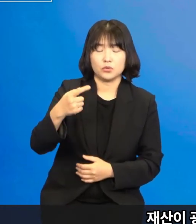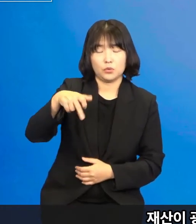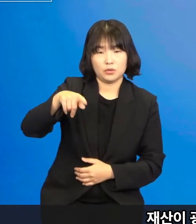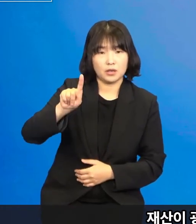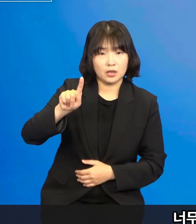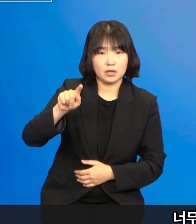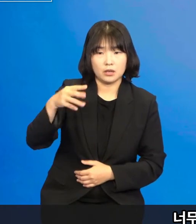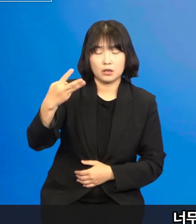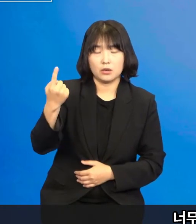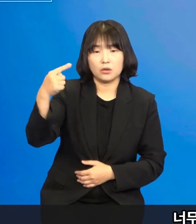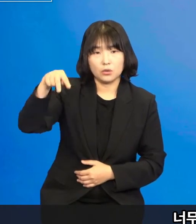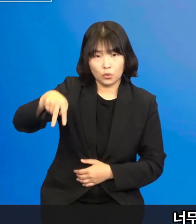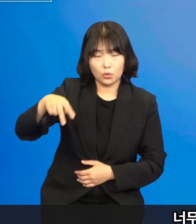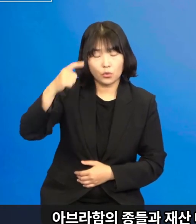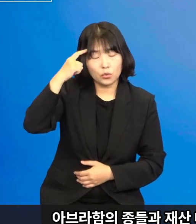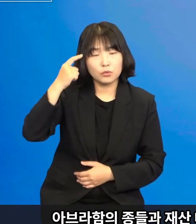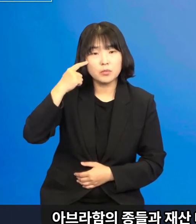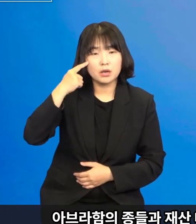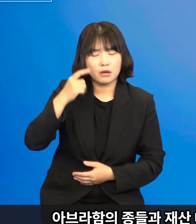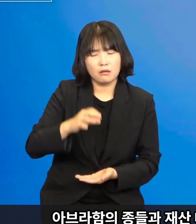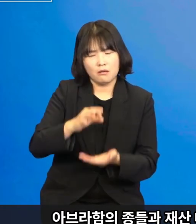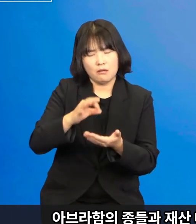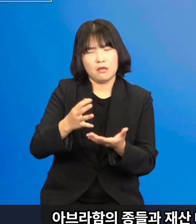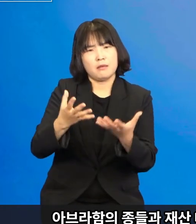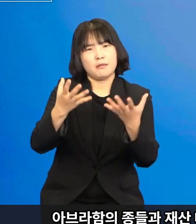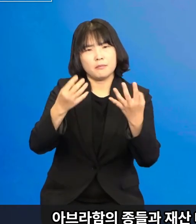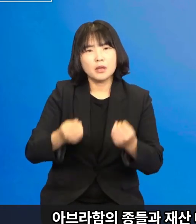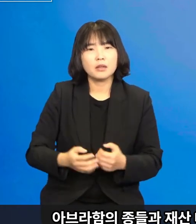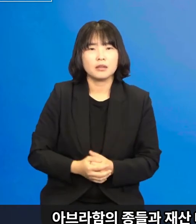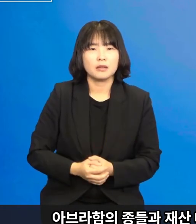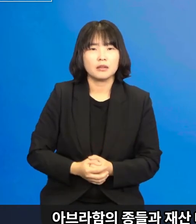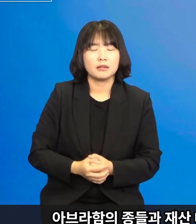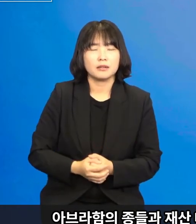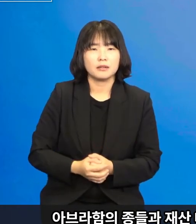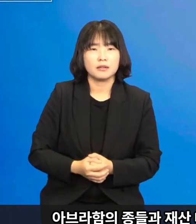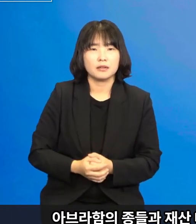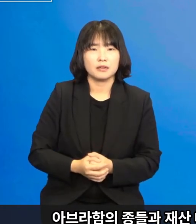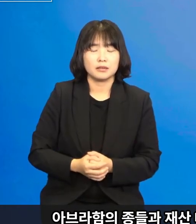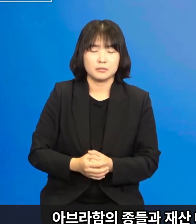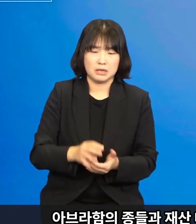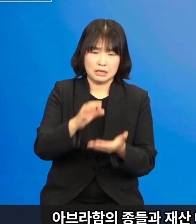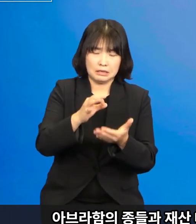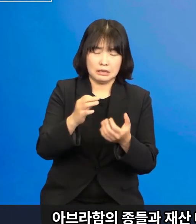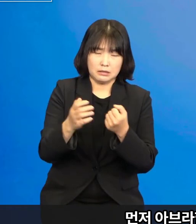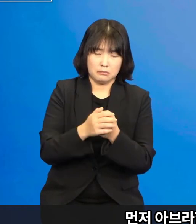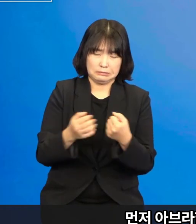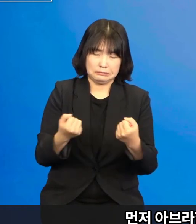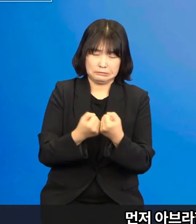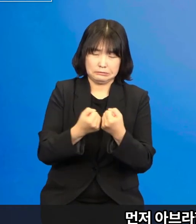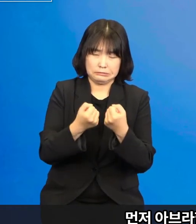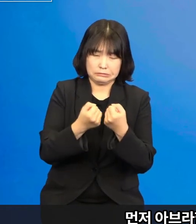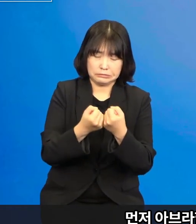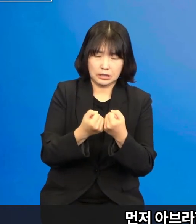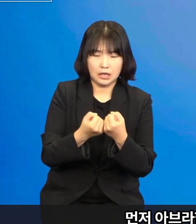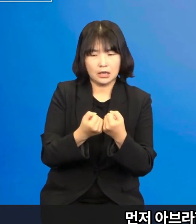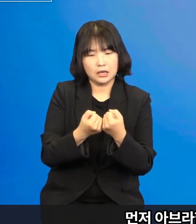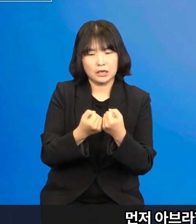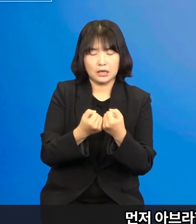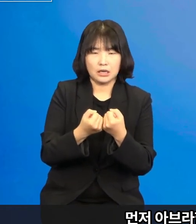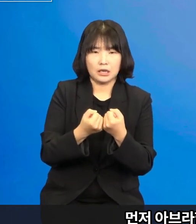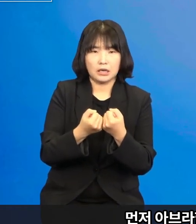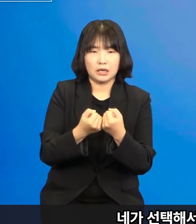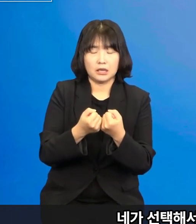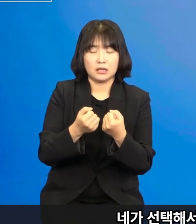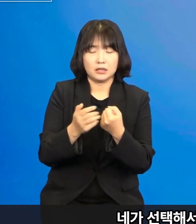많았습니다. 너무 많아가지고 아브라함의 이 종들과 막 이 재산 때문에 다툼이 일어날 것 같으니까 먼저 아브라함이